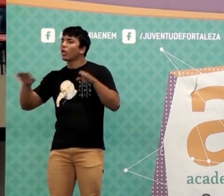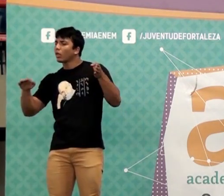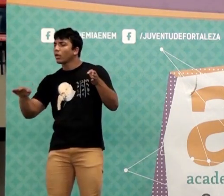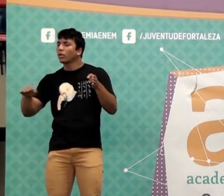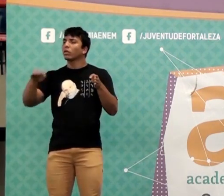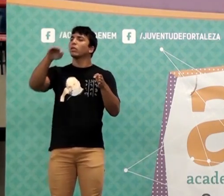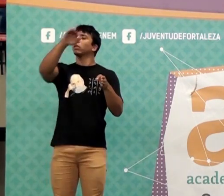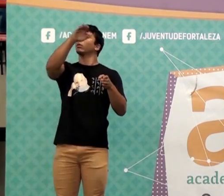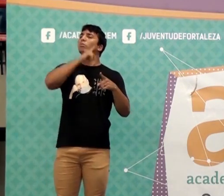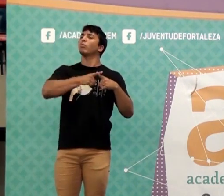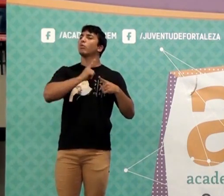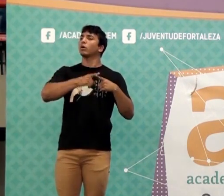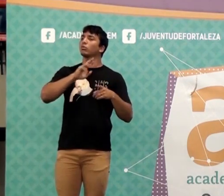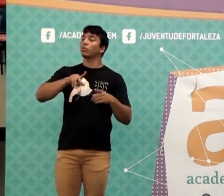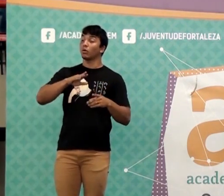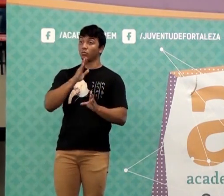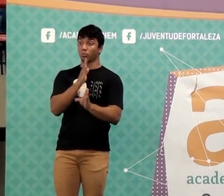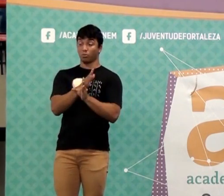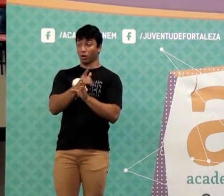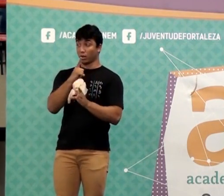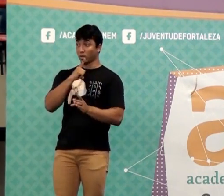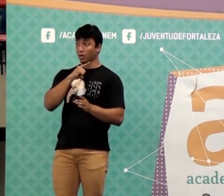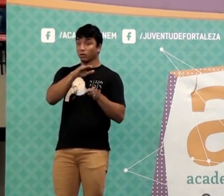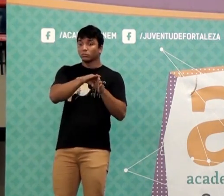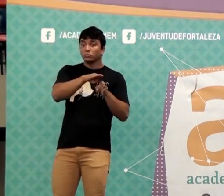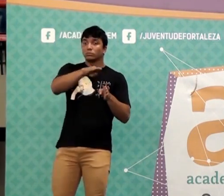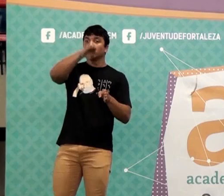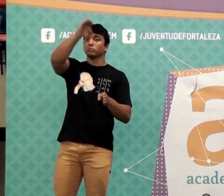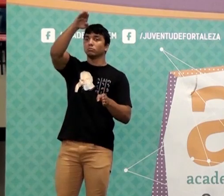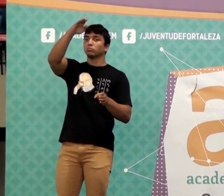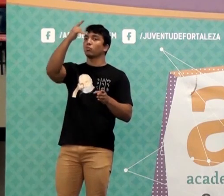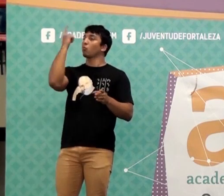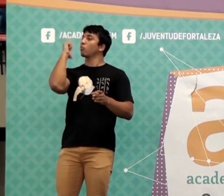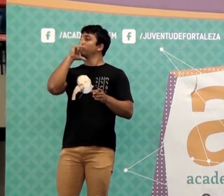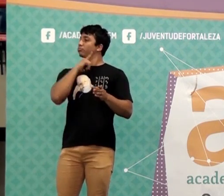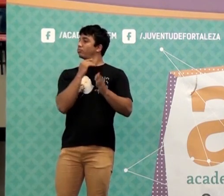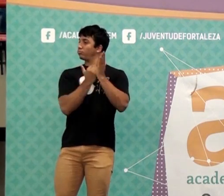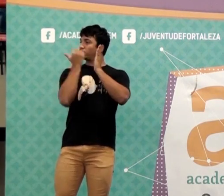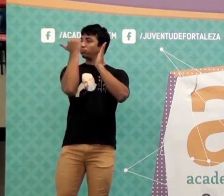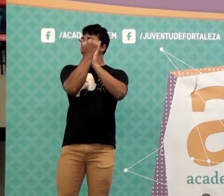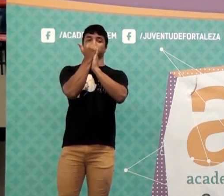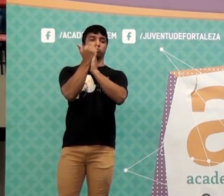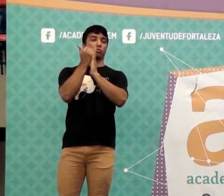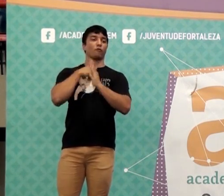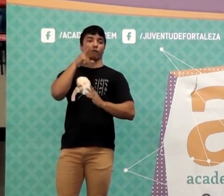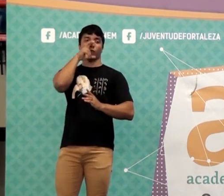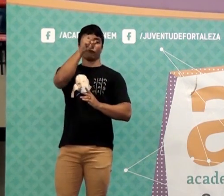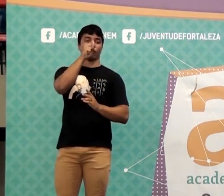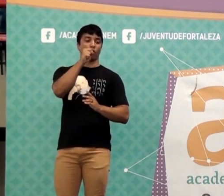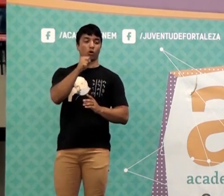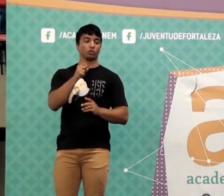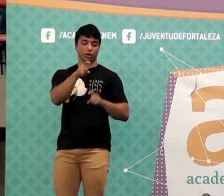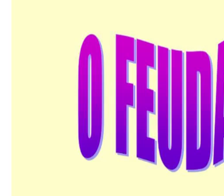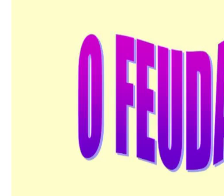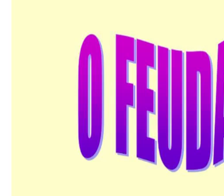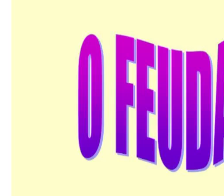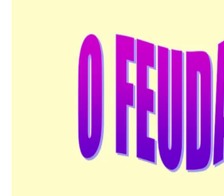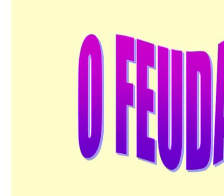para Alta Idade Média? Porque a Idade Média começa no apogeu, o auge dela é o sistema que está aí, ó,